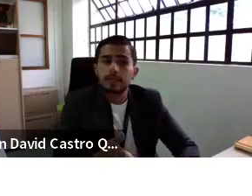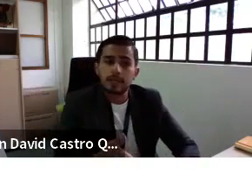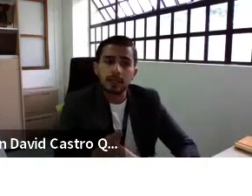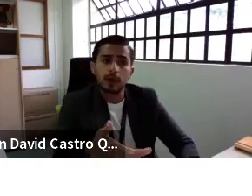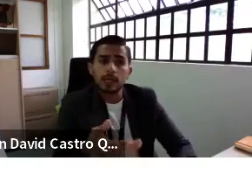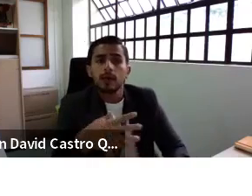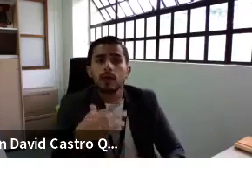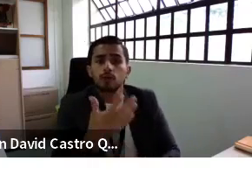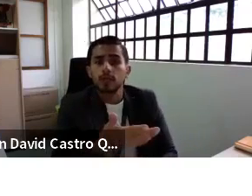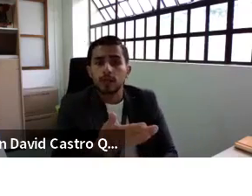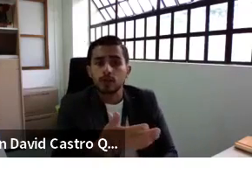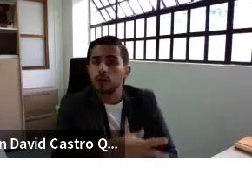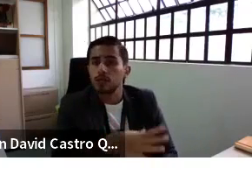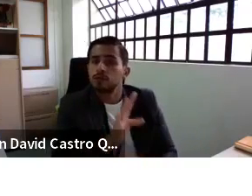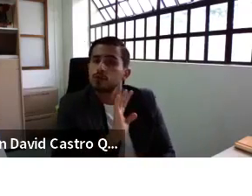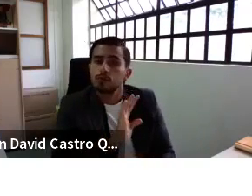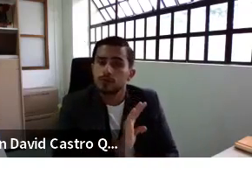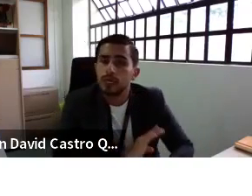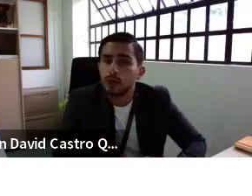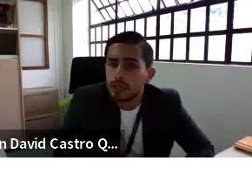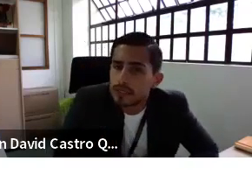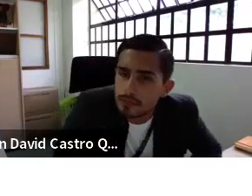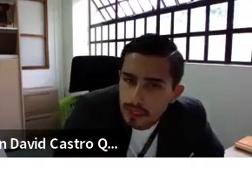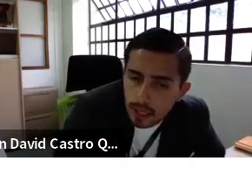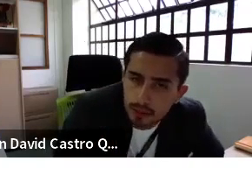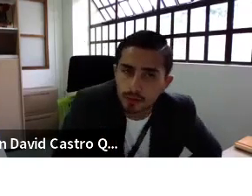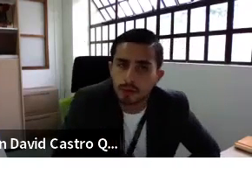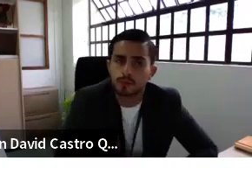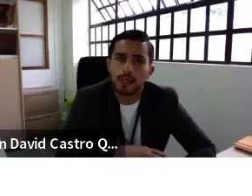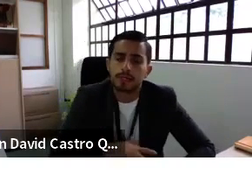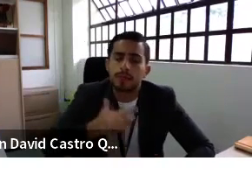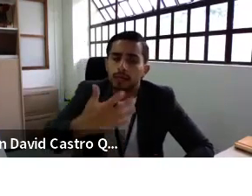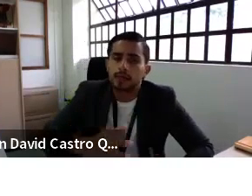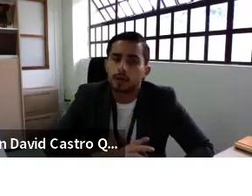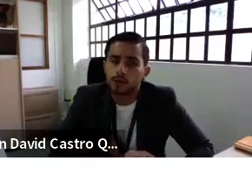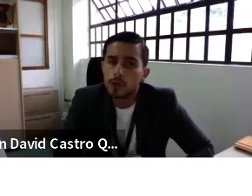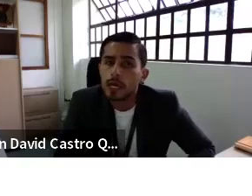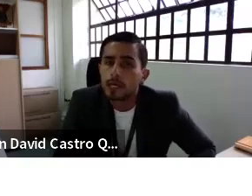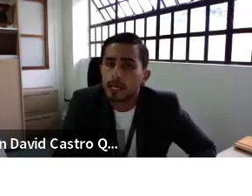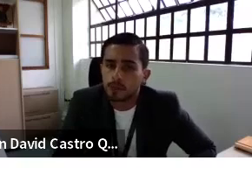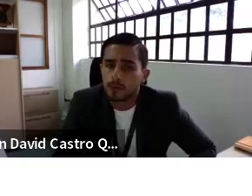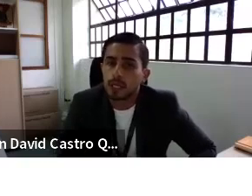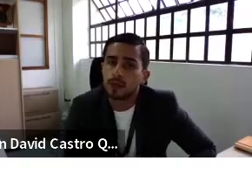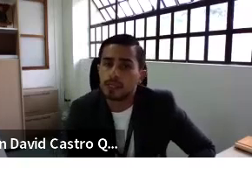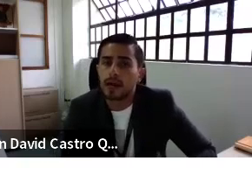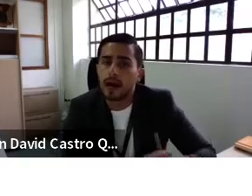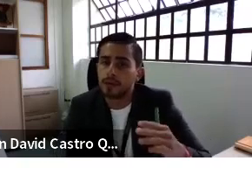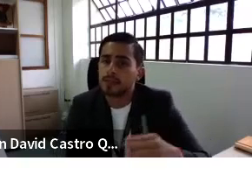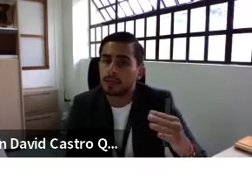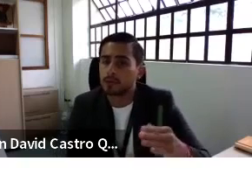iniciativas y los subdesarrollados que somos seguidores cierto o los países en vías de desarrollo que somos seguidores y cada vez más tenemos